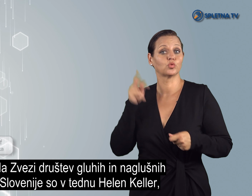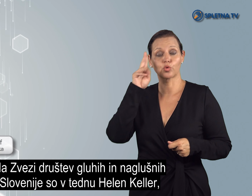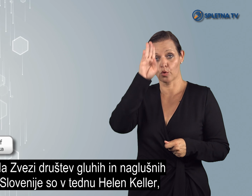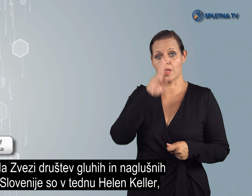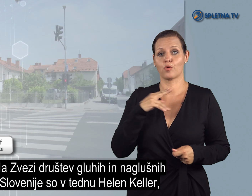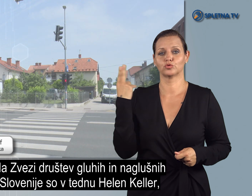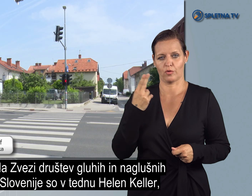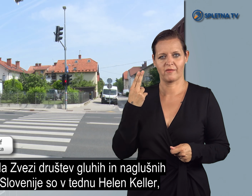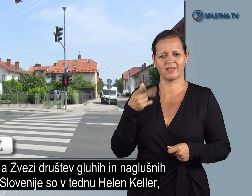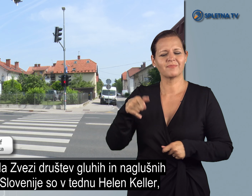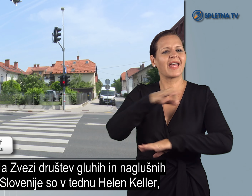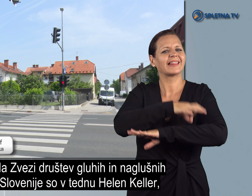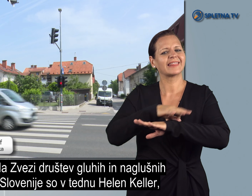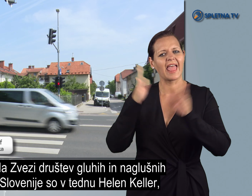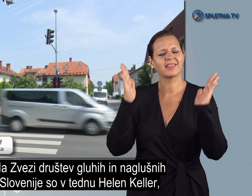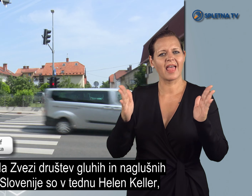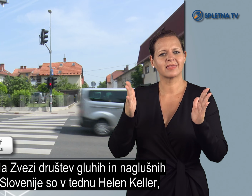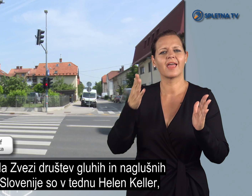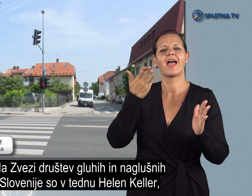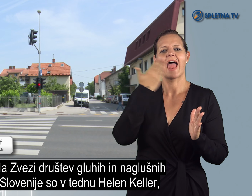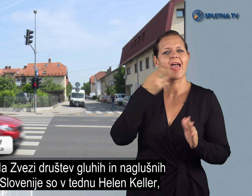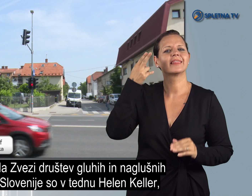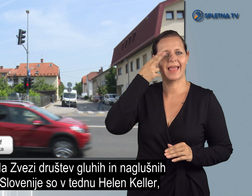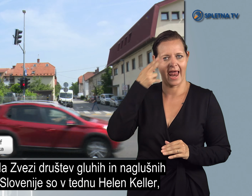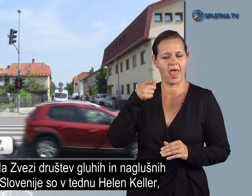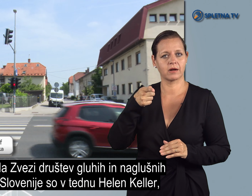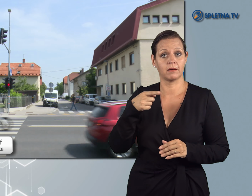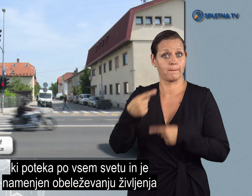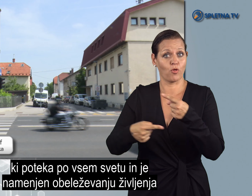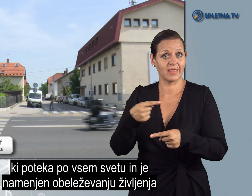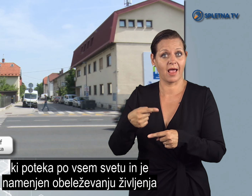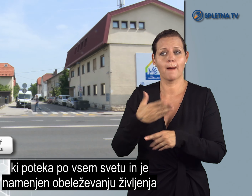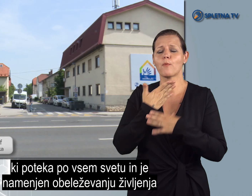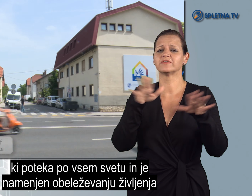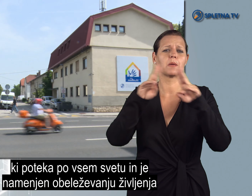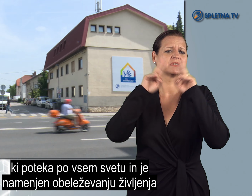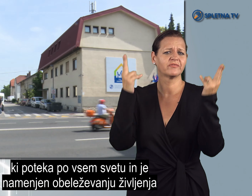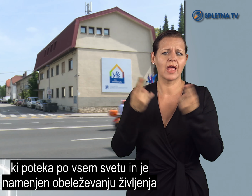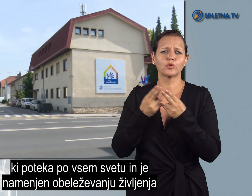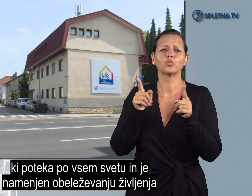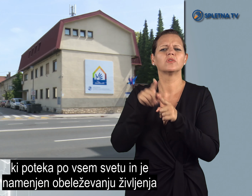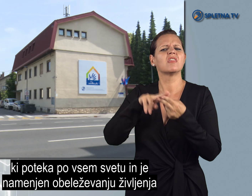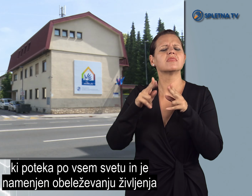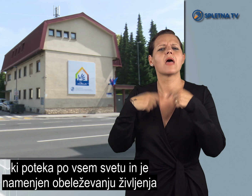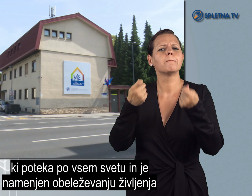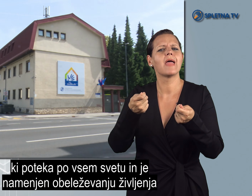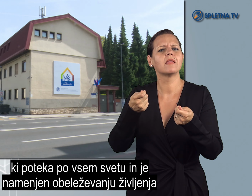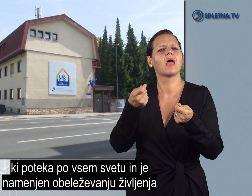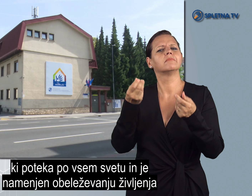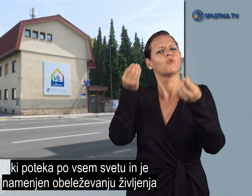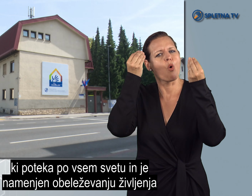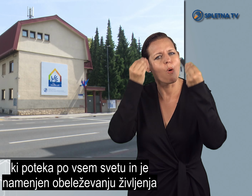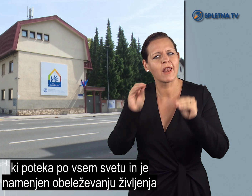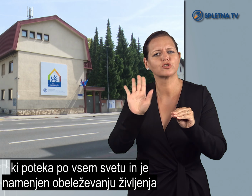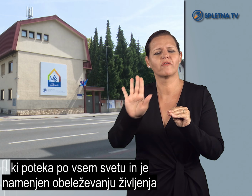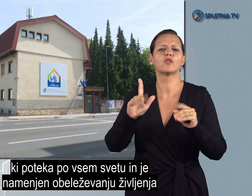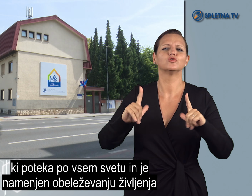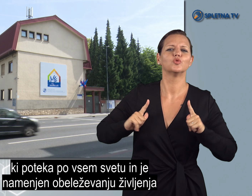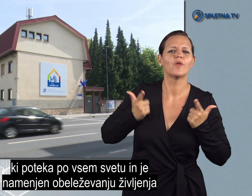Na Zvezi društev gluhih in naglušnih Slovenije so v tednu Helen Keller, ki poteka po vsem svetu in je namenjen